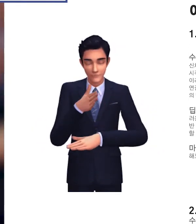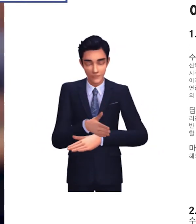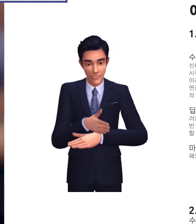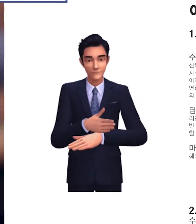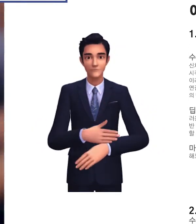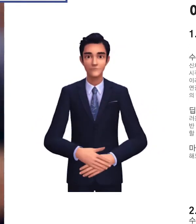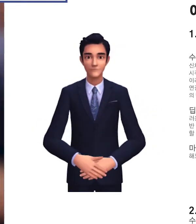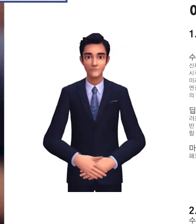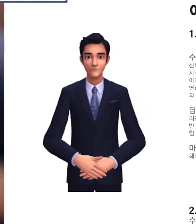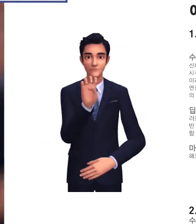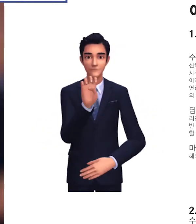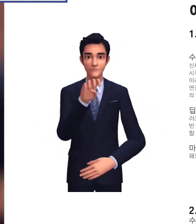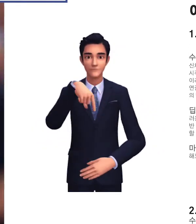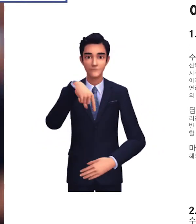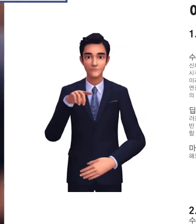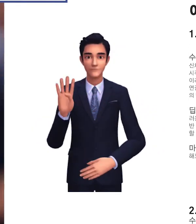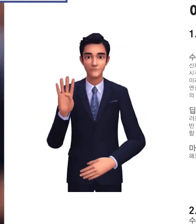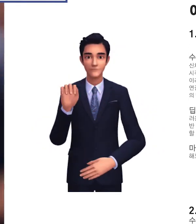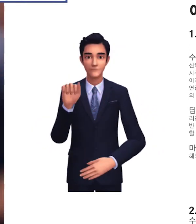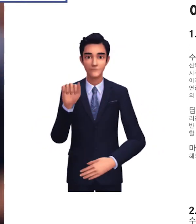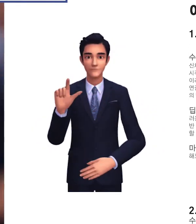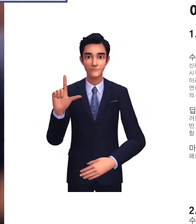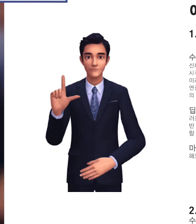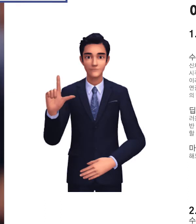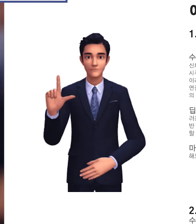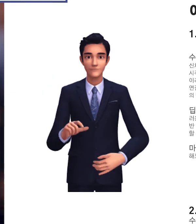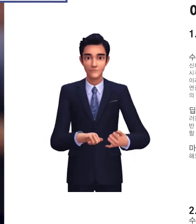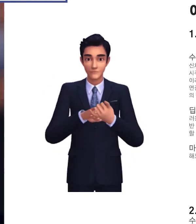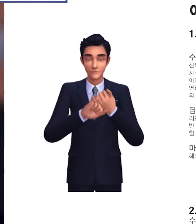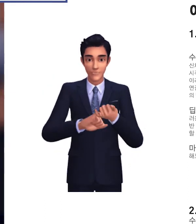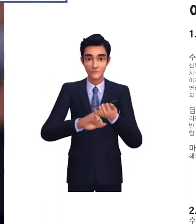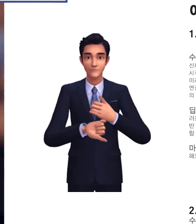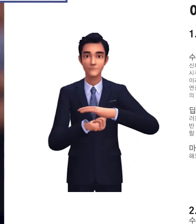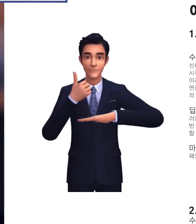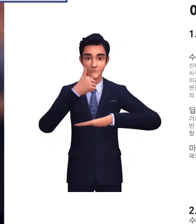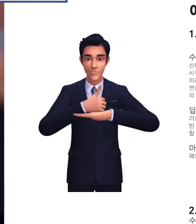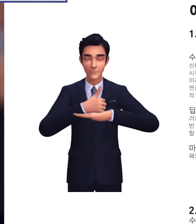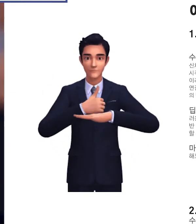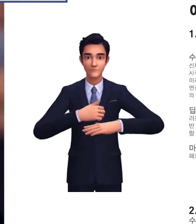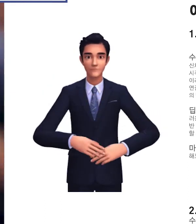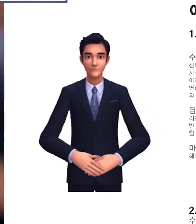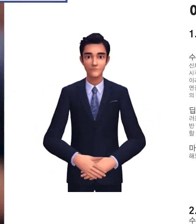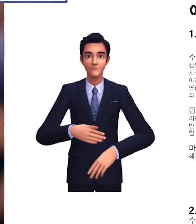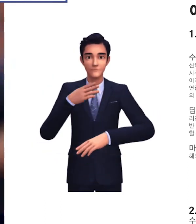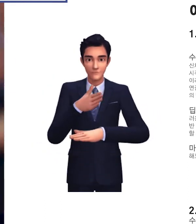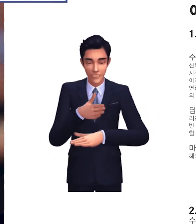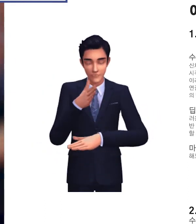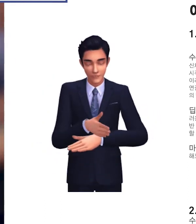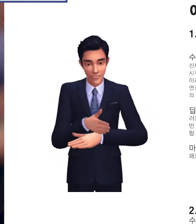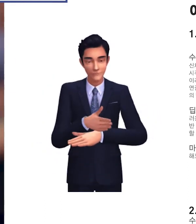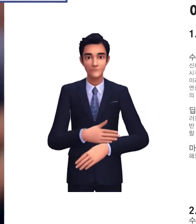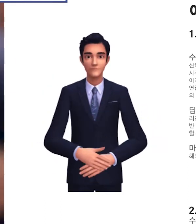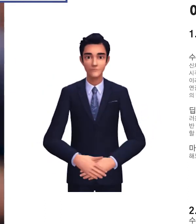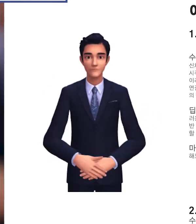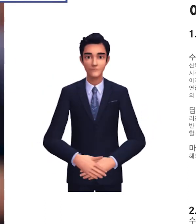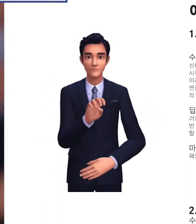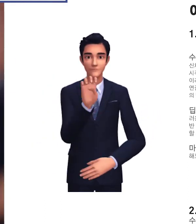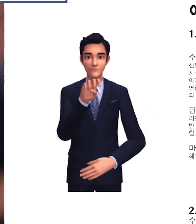인공신경망 기반 기계 번역과 규칙 기반 기계 번역을 사용한다고 합니다. 기계 번역은 컴퓨터를